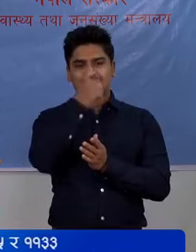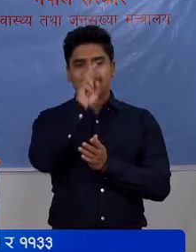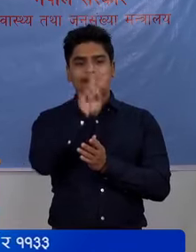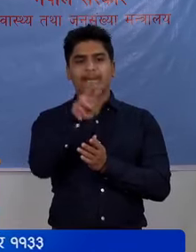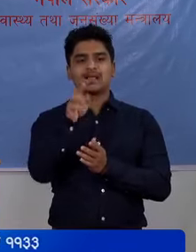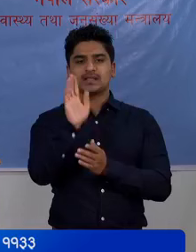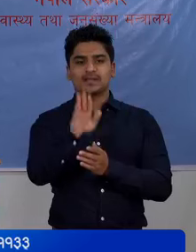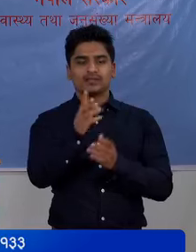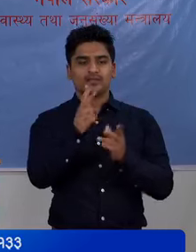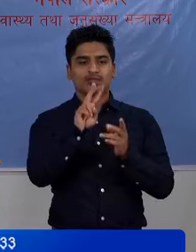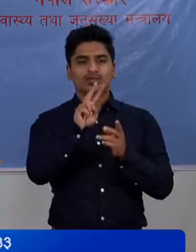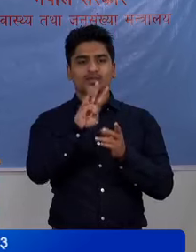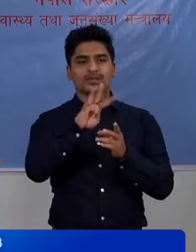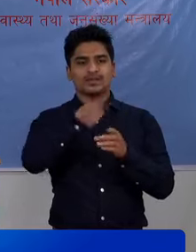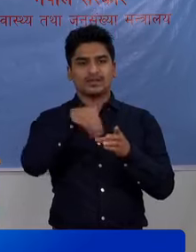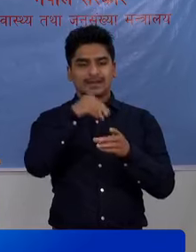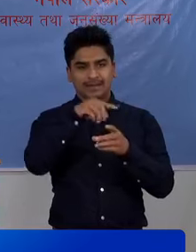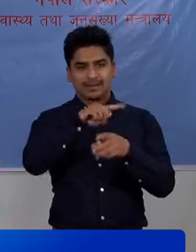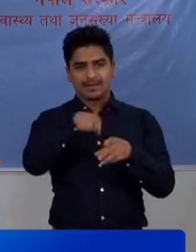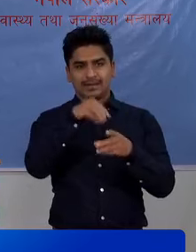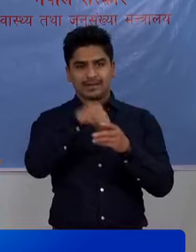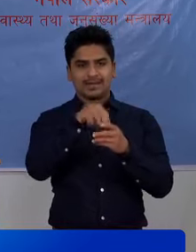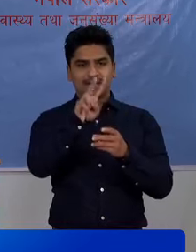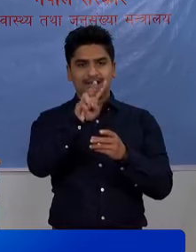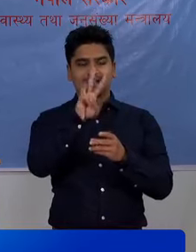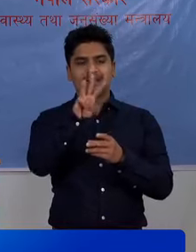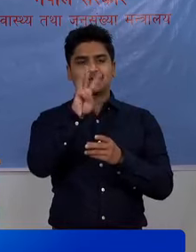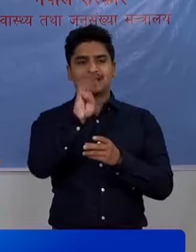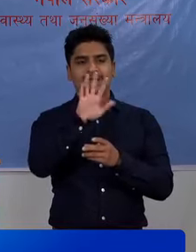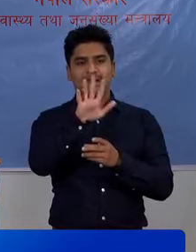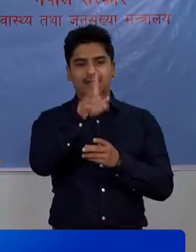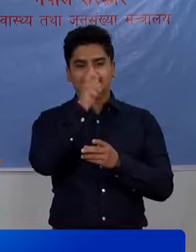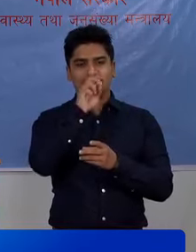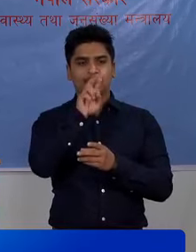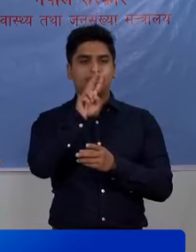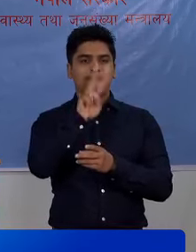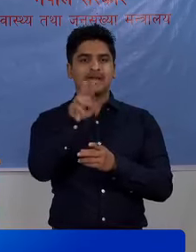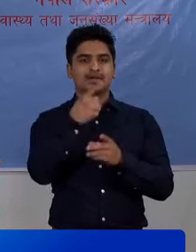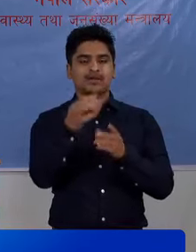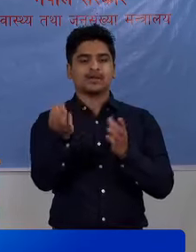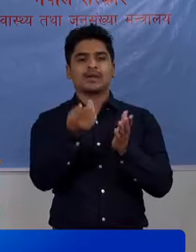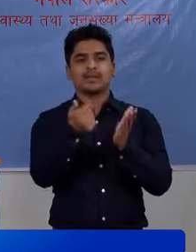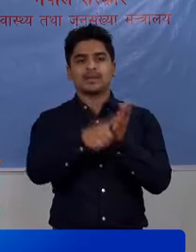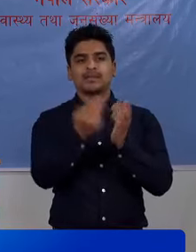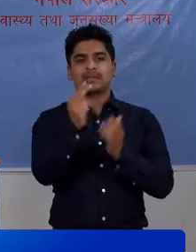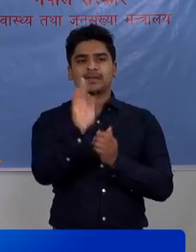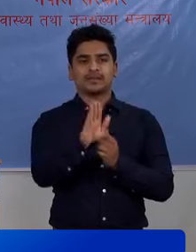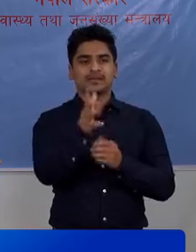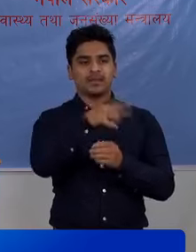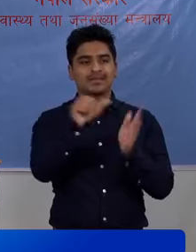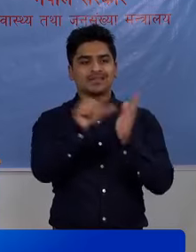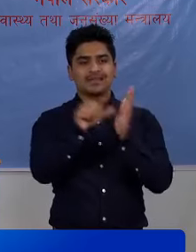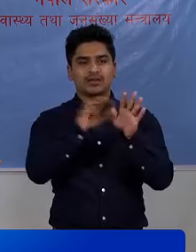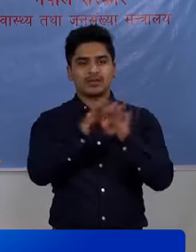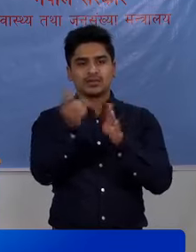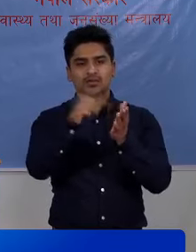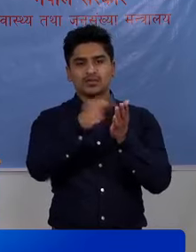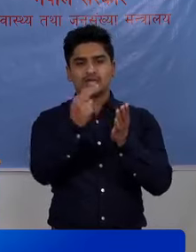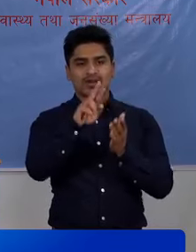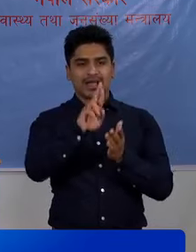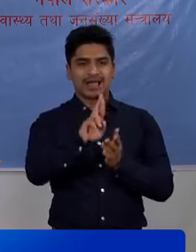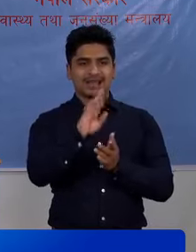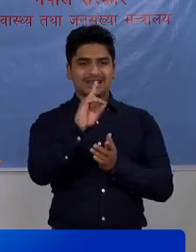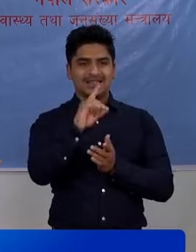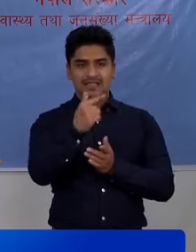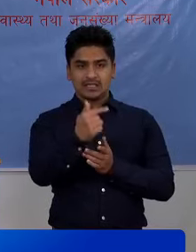गता 24 घंटा मा 33,358 नया टेस्ट हरू बाटा गरियेको जिल्ला हरू मा शुरू बाटा आड़ीटी